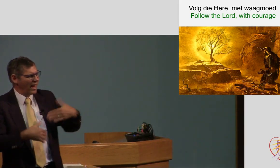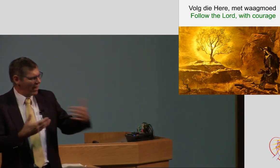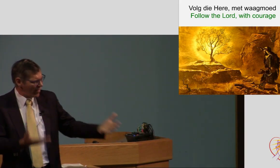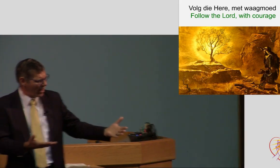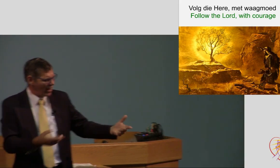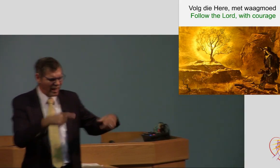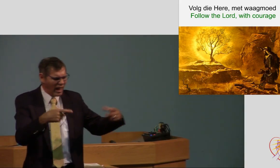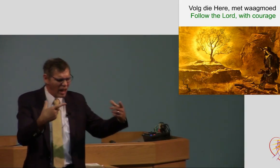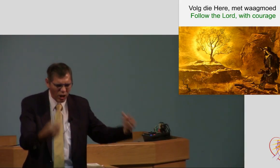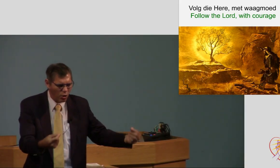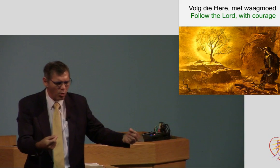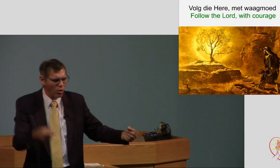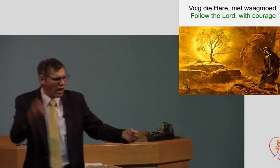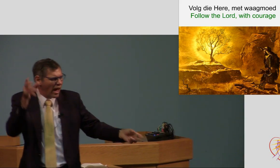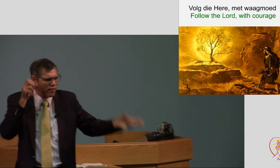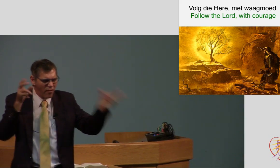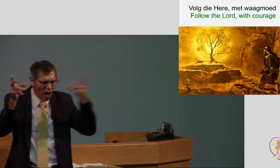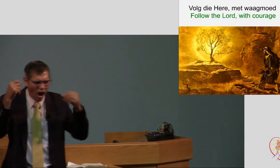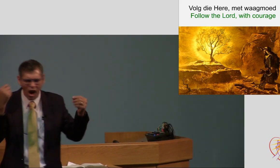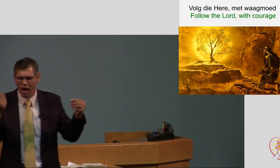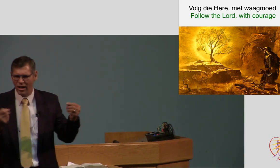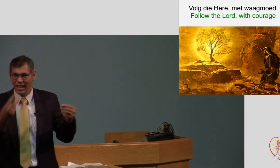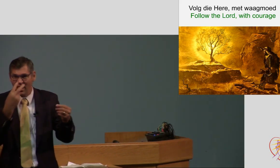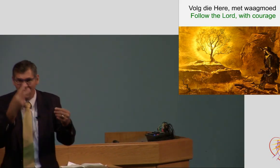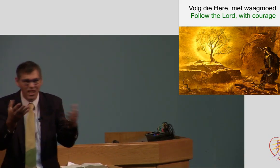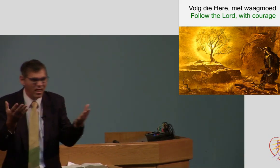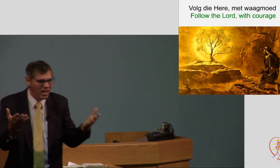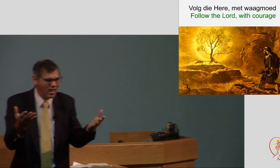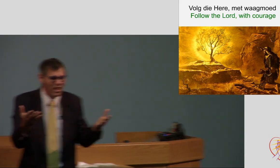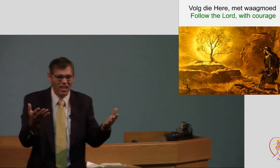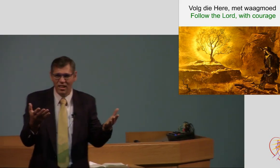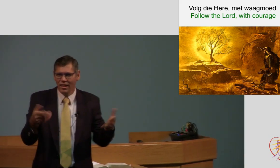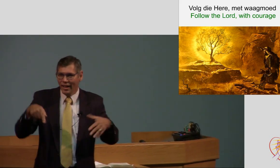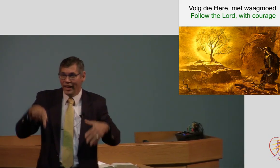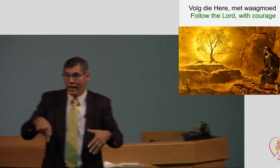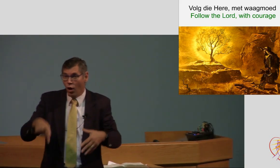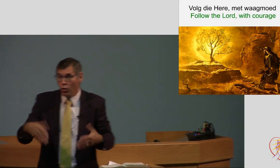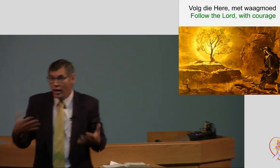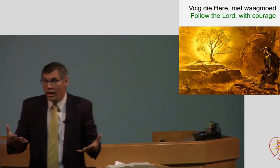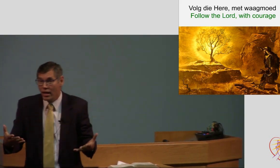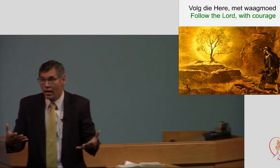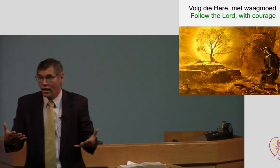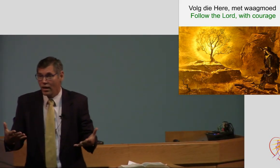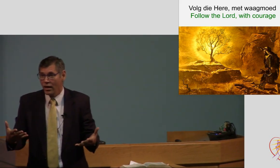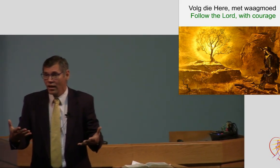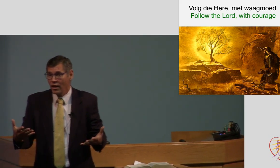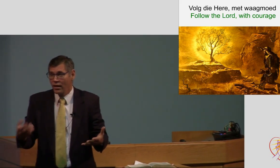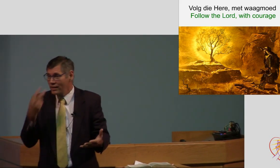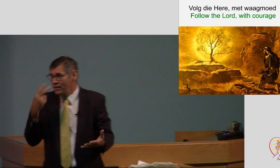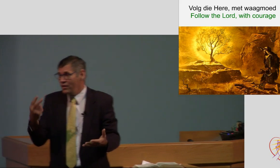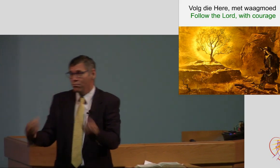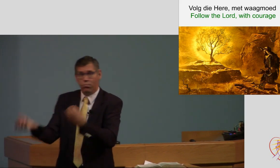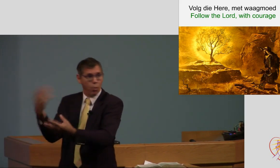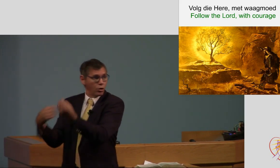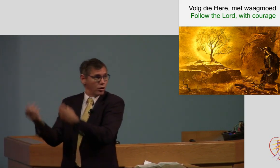gelewe, dinge gedoen, ervaar, gesien, en nou hier sien